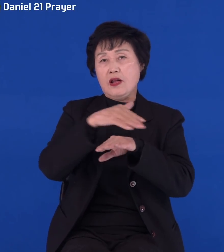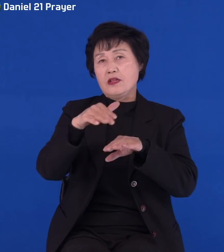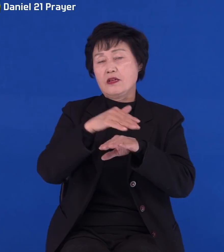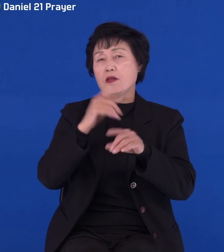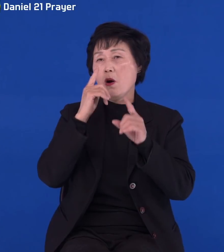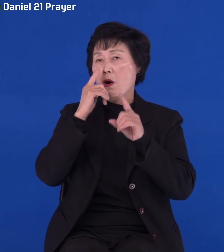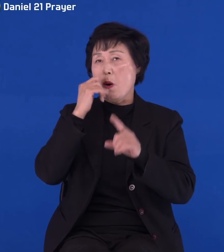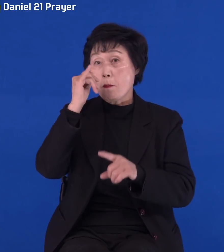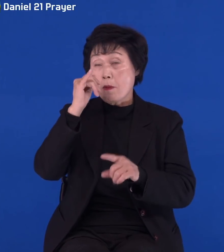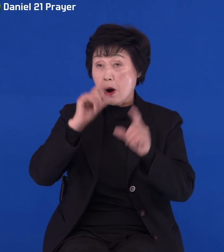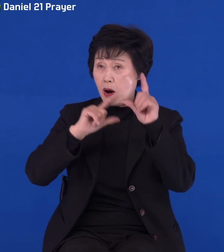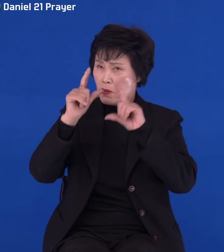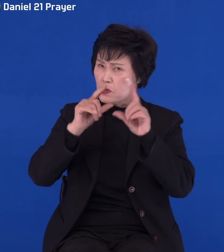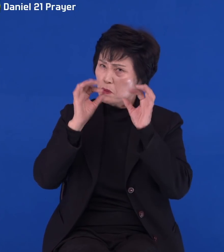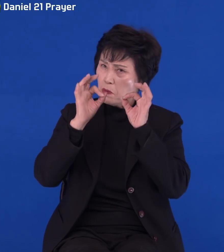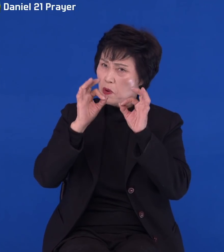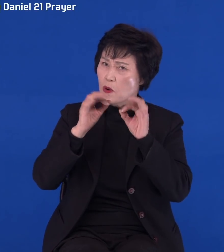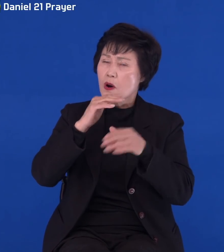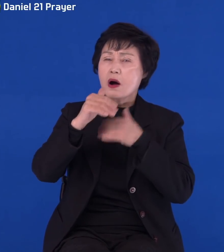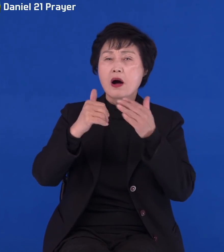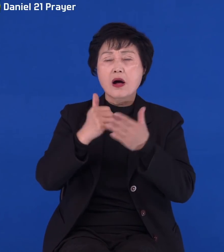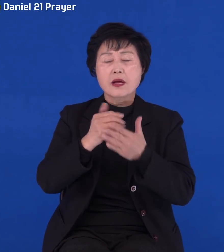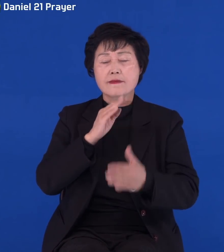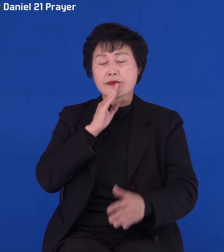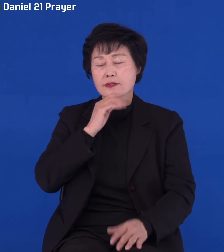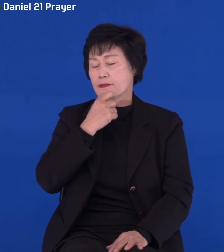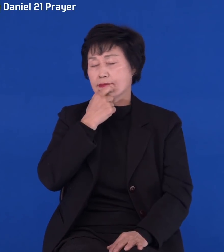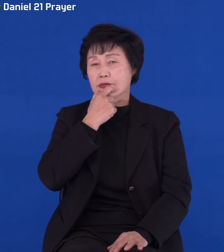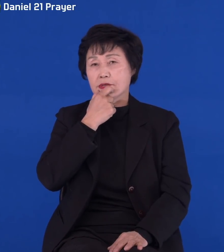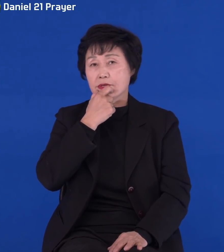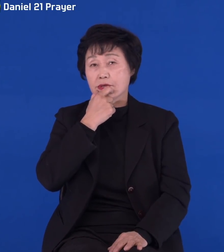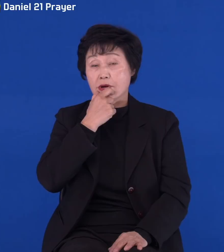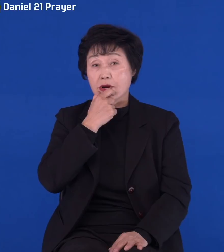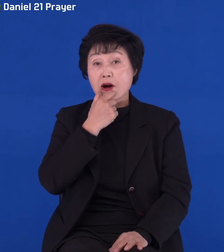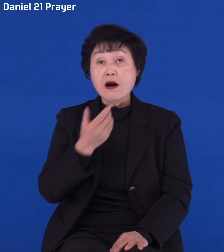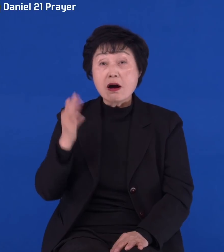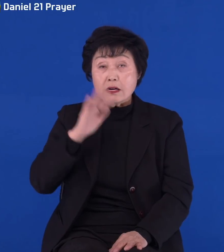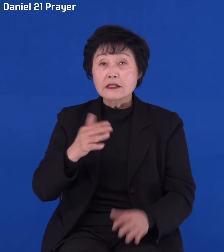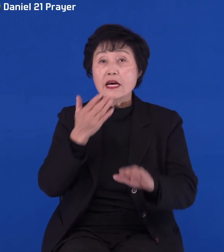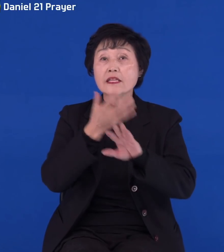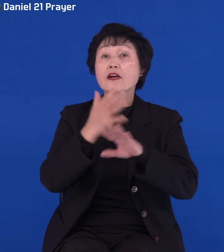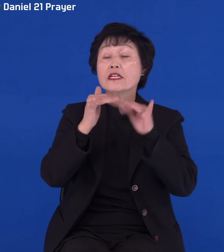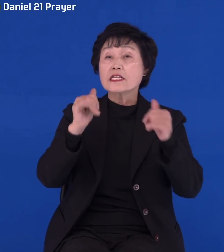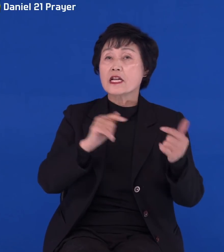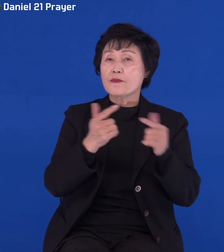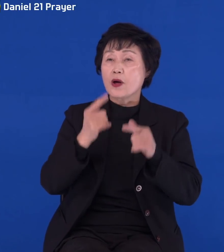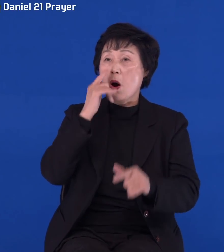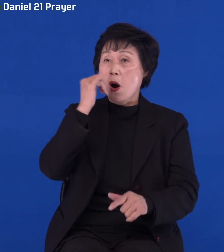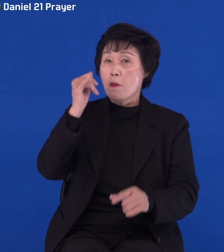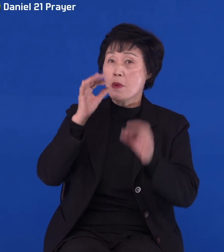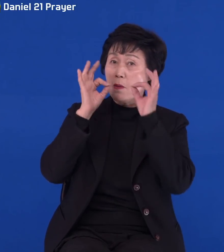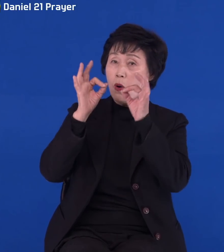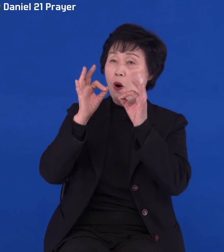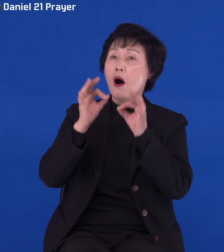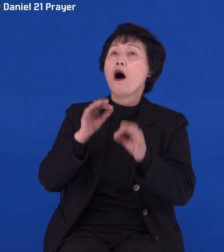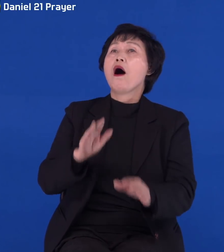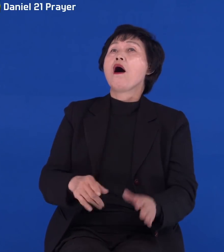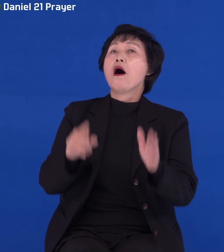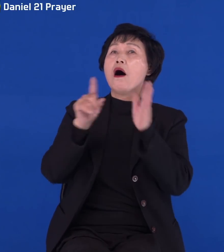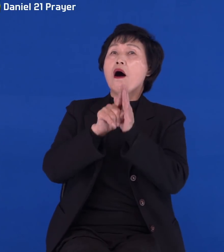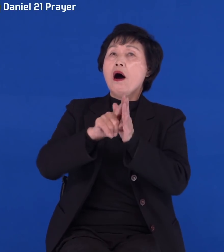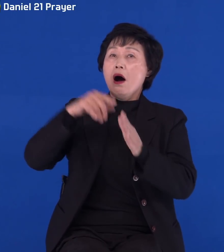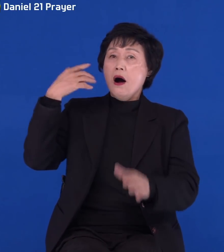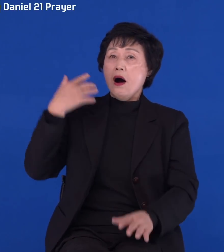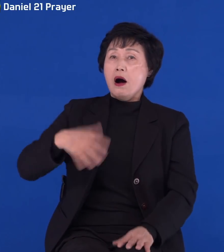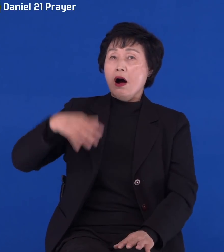정말 싫었어요. 그런데 많은 사람들은 저희 어머니에게 찬사를 보냈어요. 정말 멋진 믿음의 여인입니다. 정말 살아계신